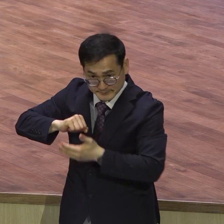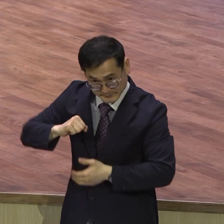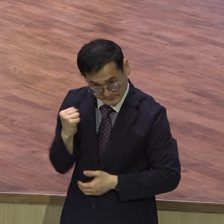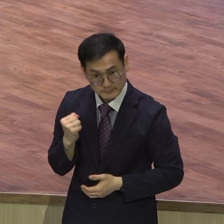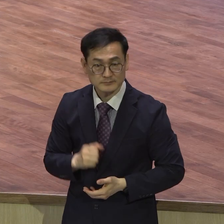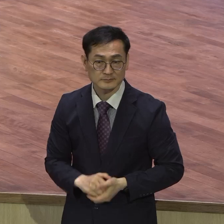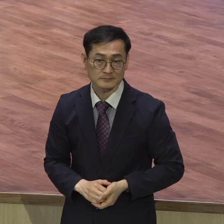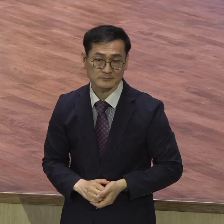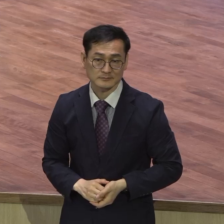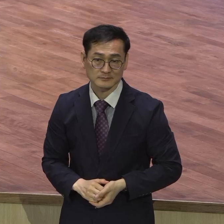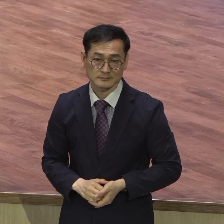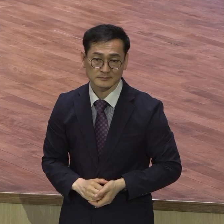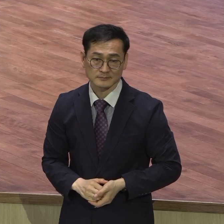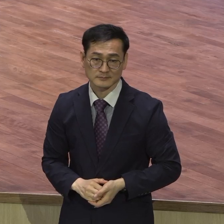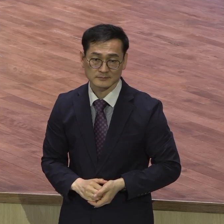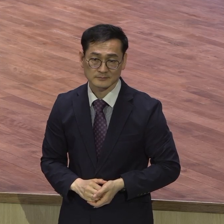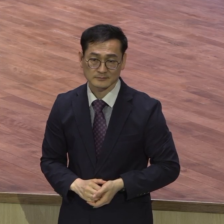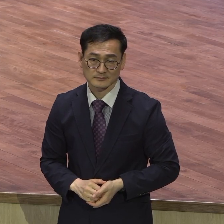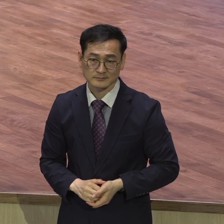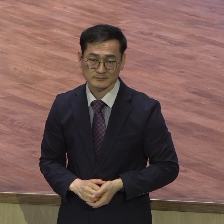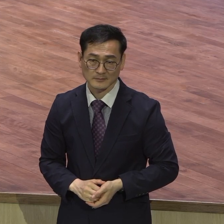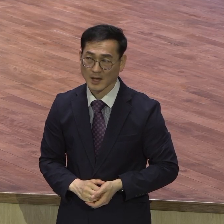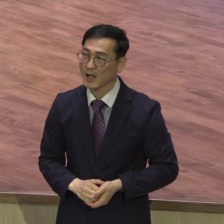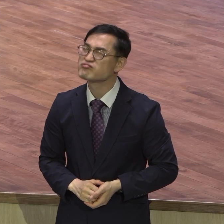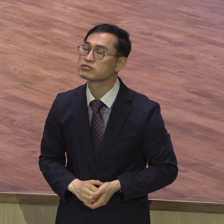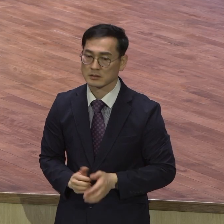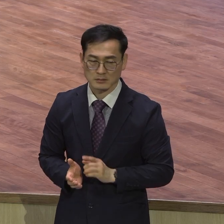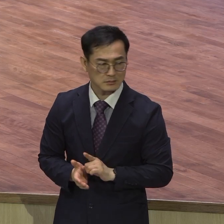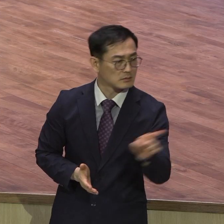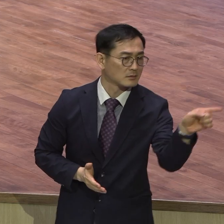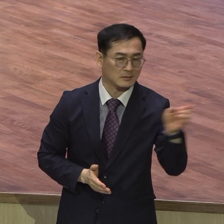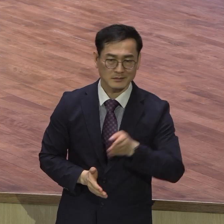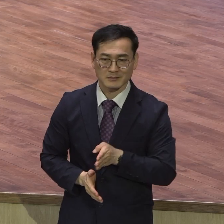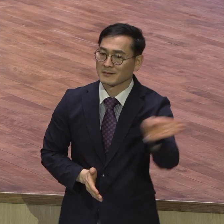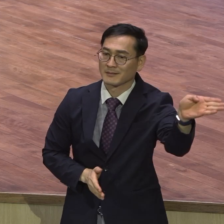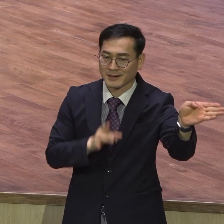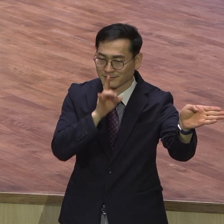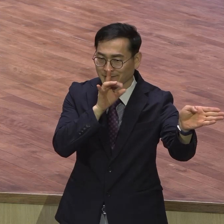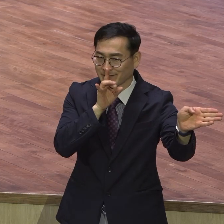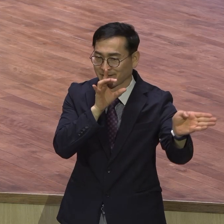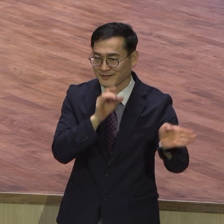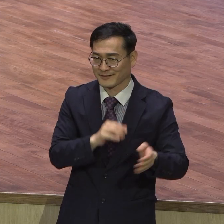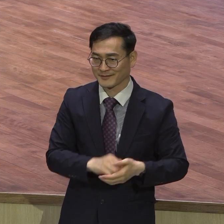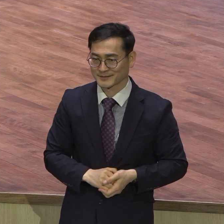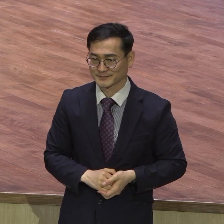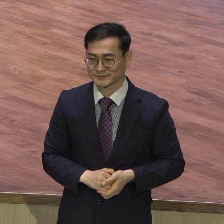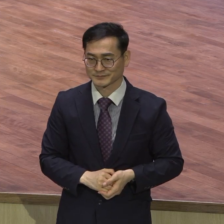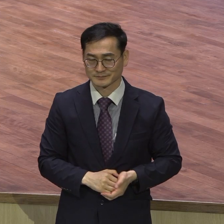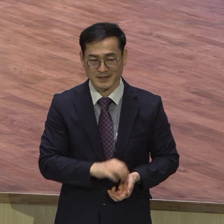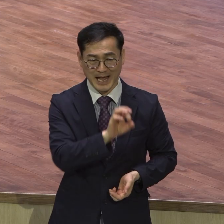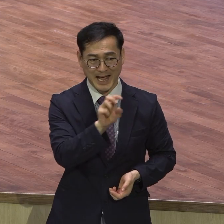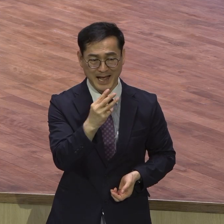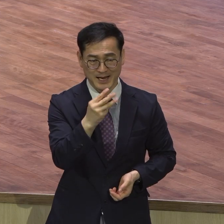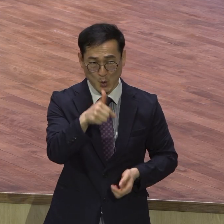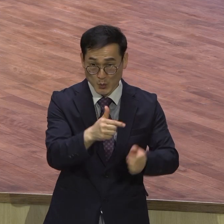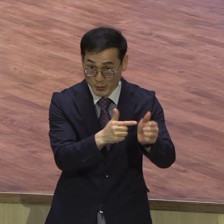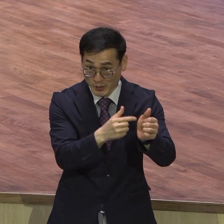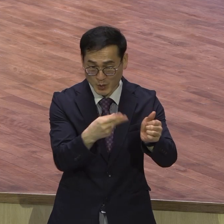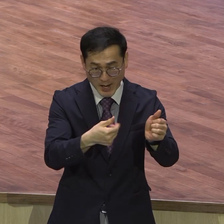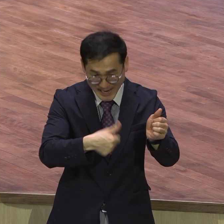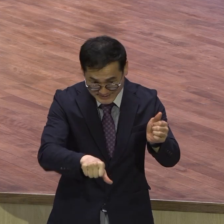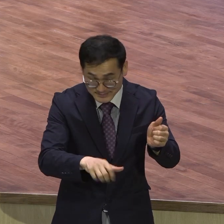다가 빼면 안 돼요. 다가 빼면 안 돼요. 말씀 그대로 따른 오늘 본문에 보니까 아론과 그 아들들이 제사장으로 세워질